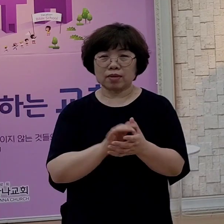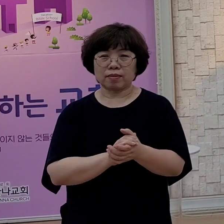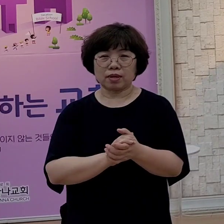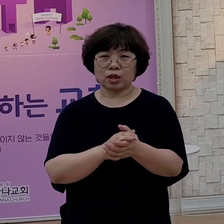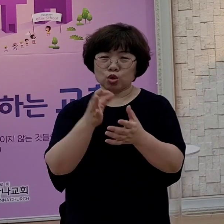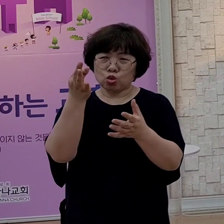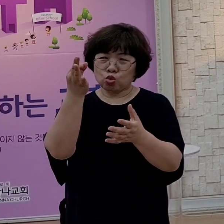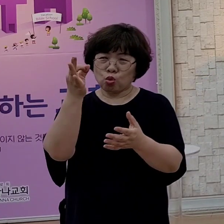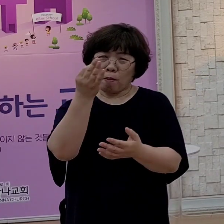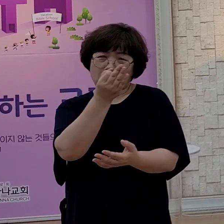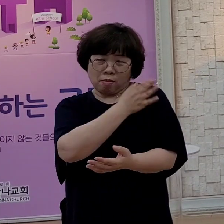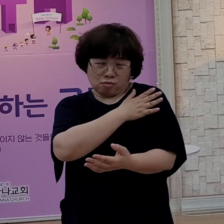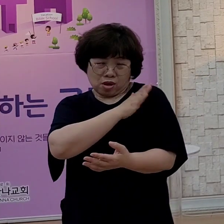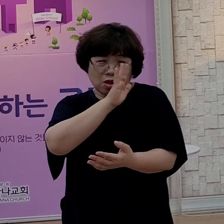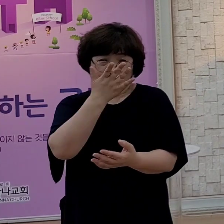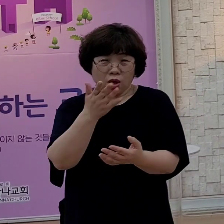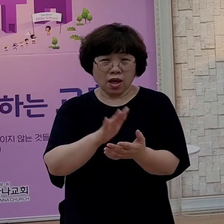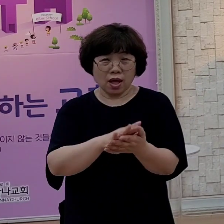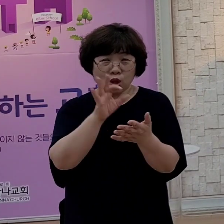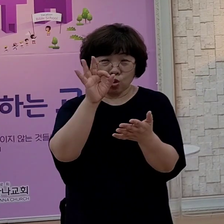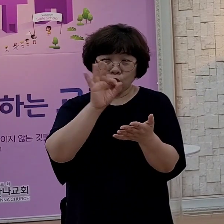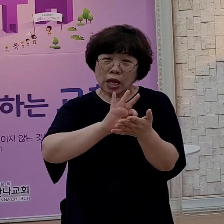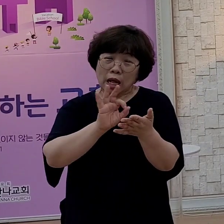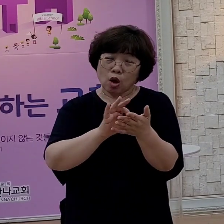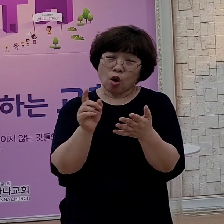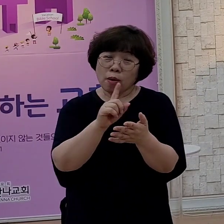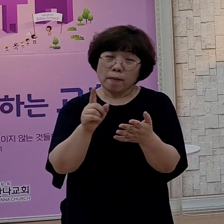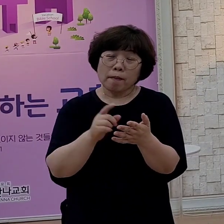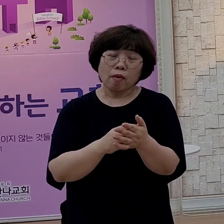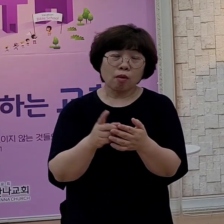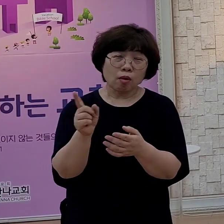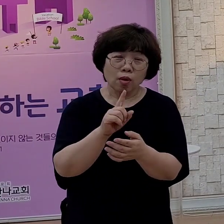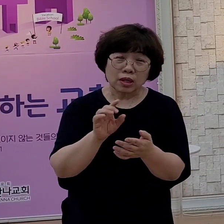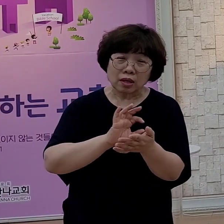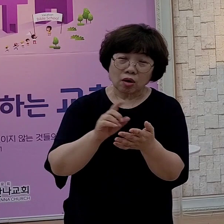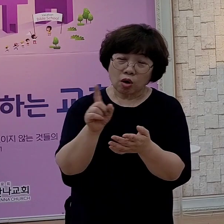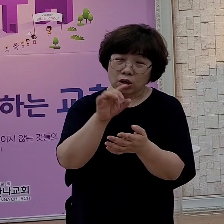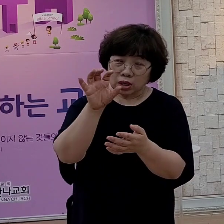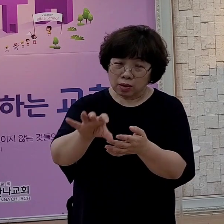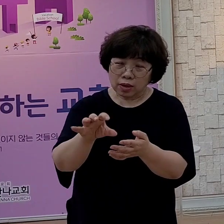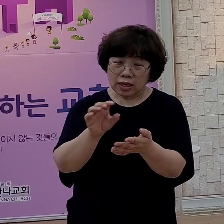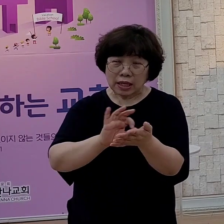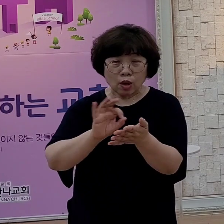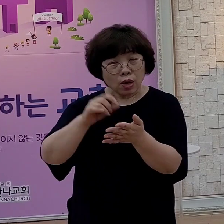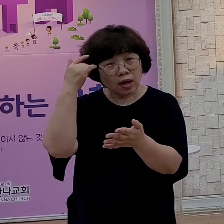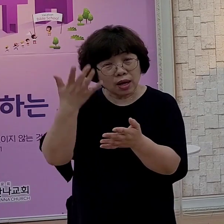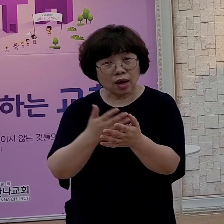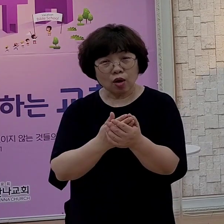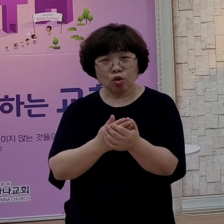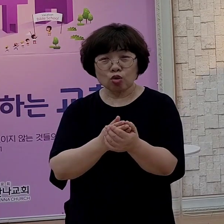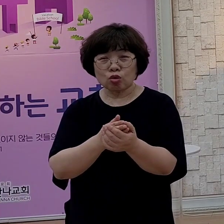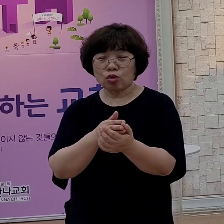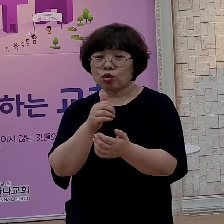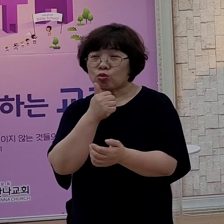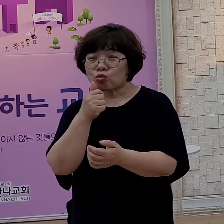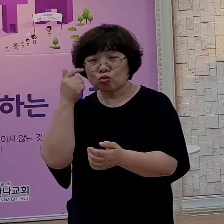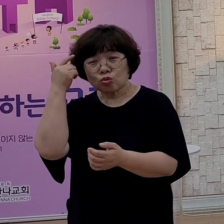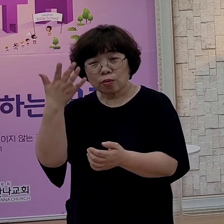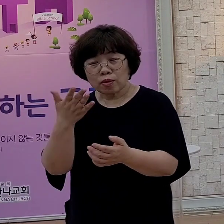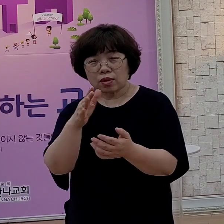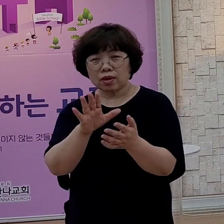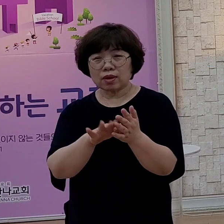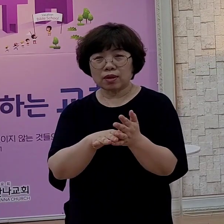했습니다. 그랬더니 4살짜리 애가 백만장자가 된지 뭐 압니까? 뭐라고 말한 줄 아세요? 기자가